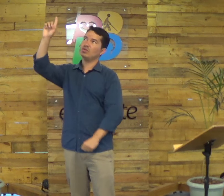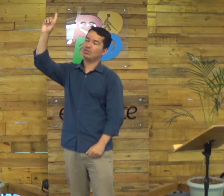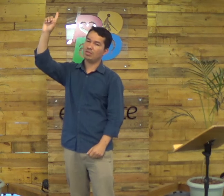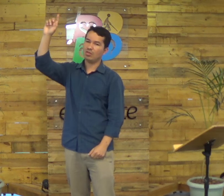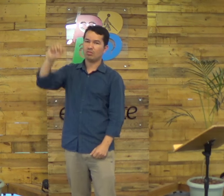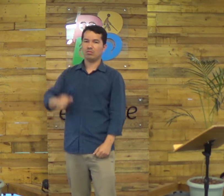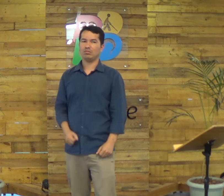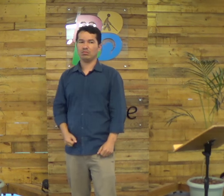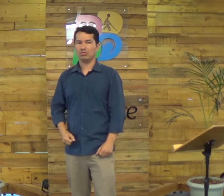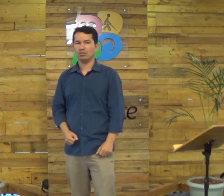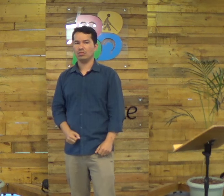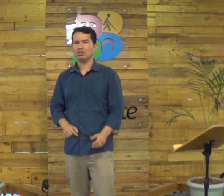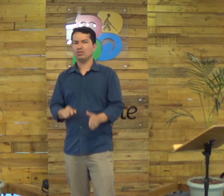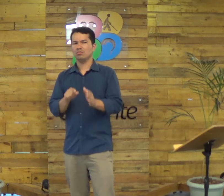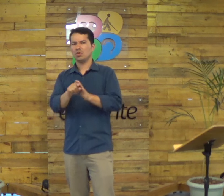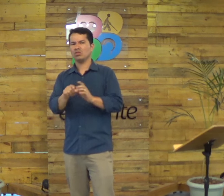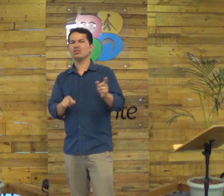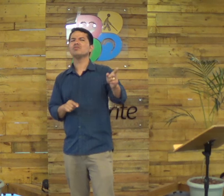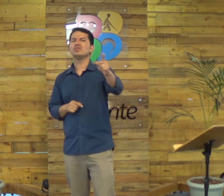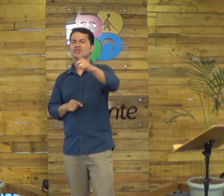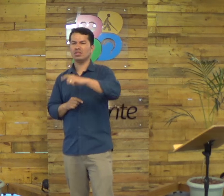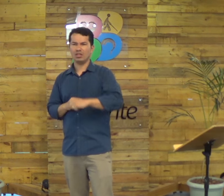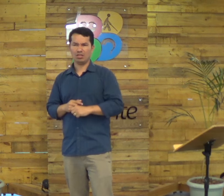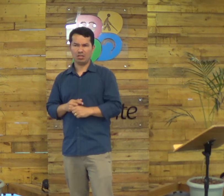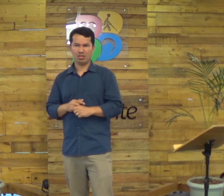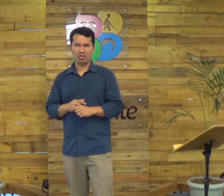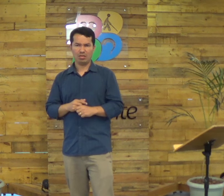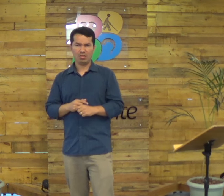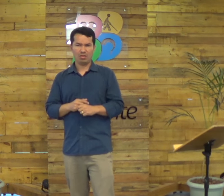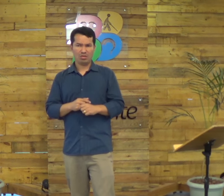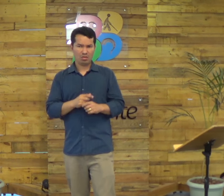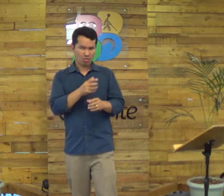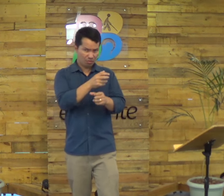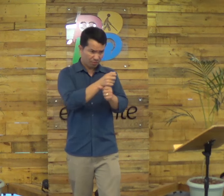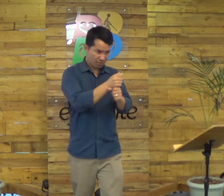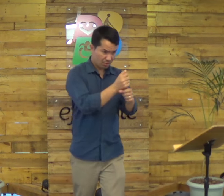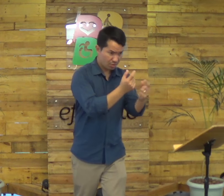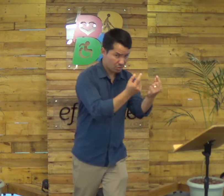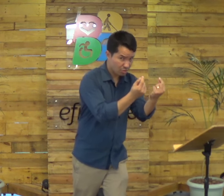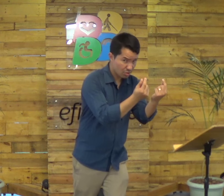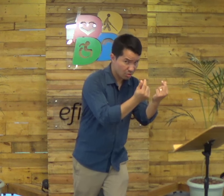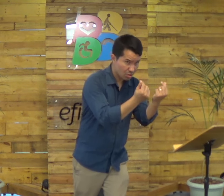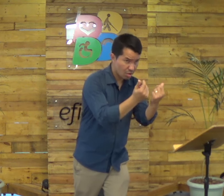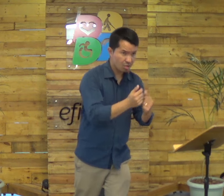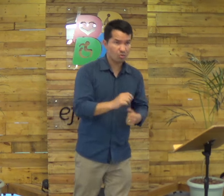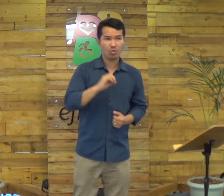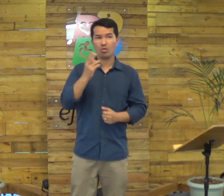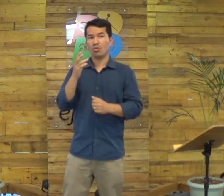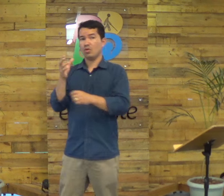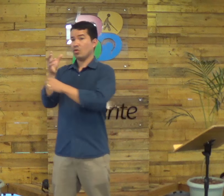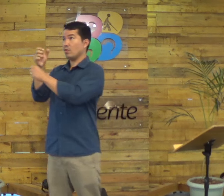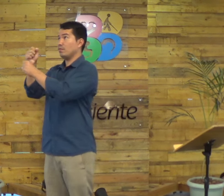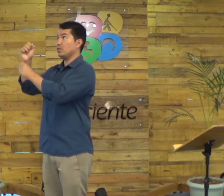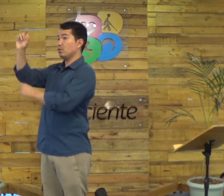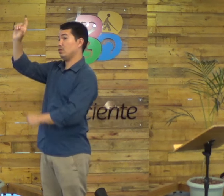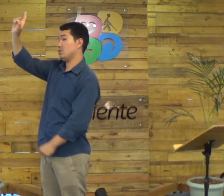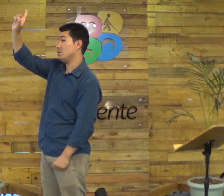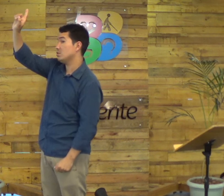ele confiou em Deus, eu pergunto para vocês, vocês confiam no dinheiro, ou vocês confiam em